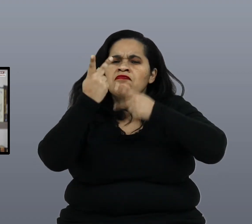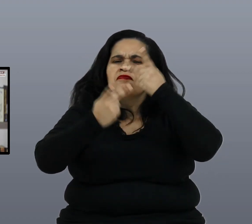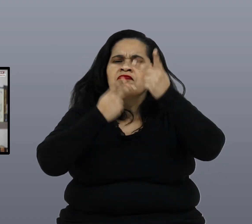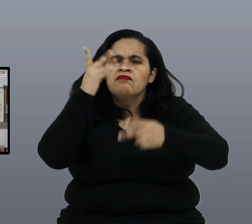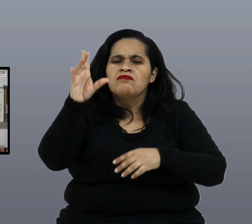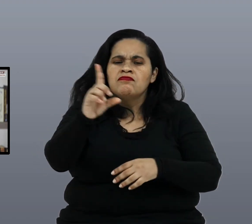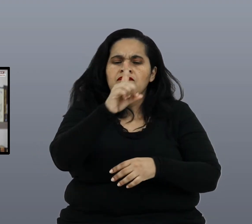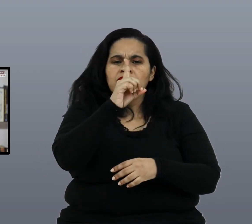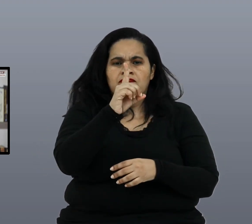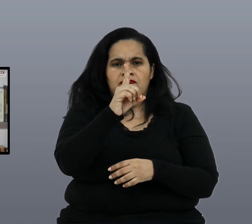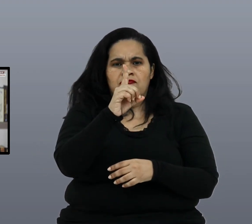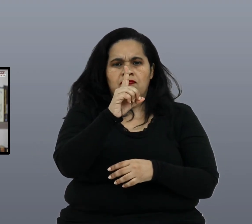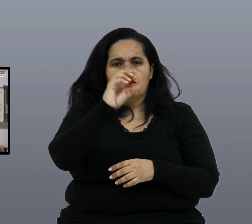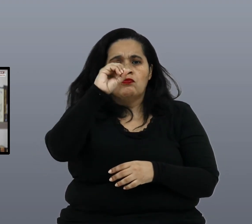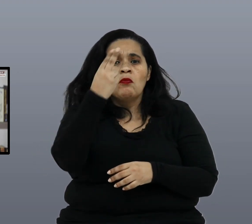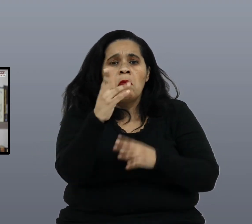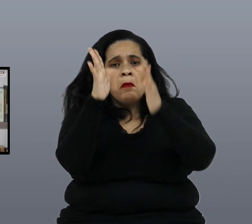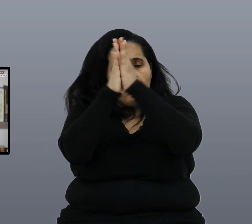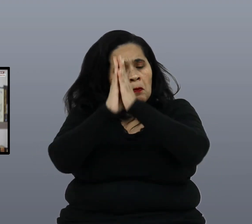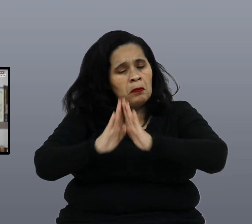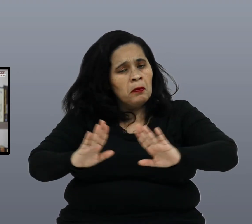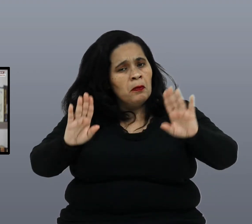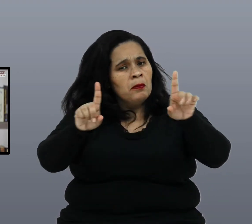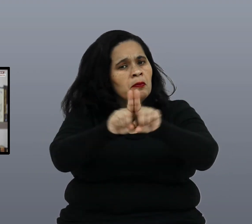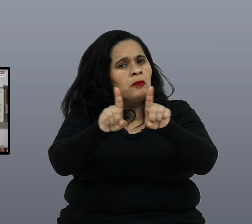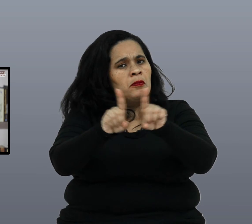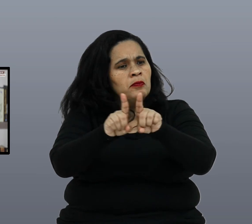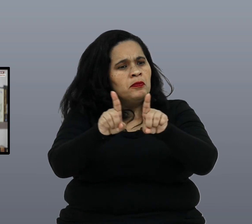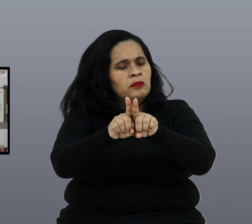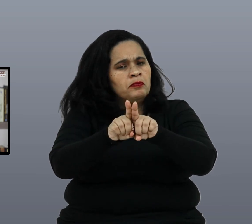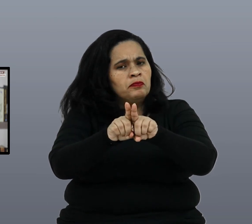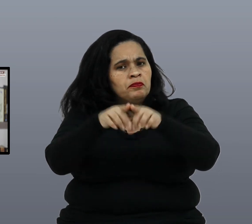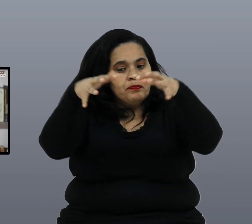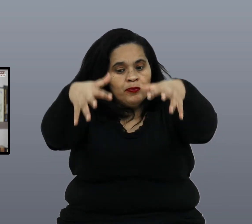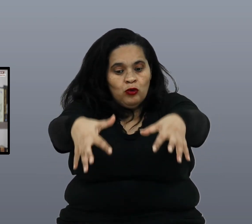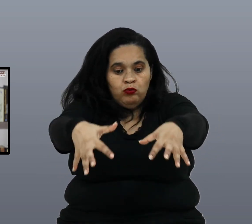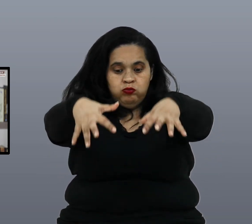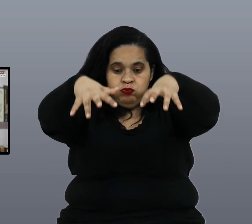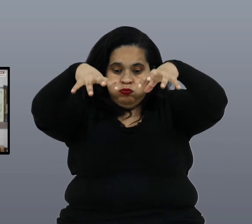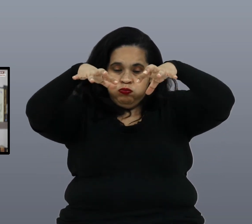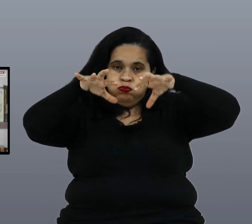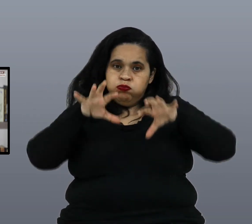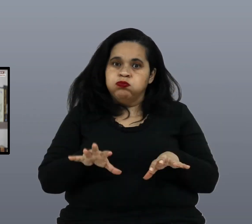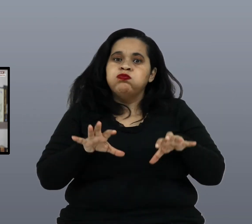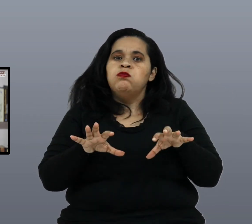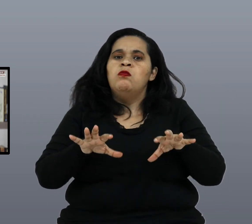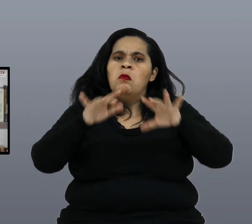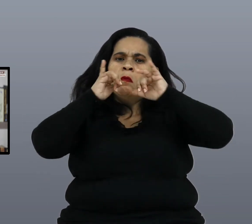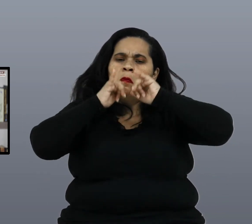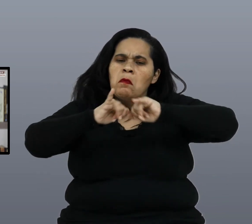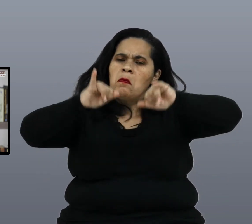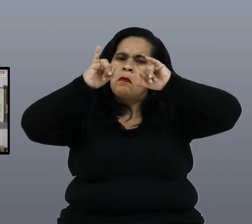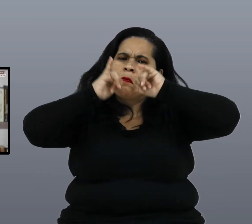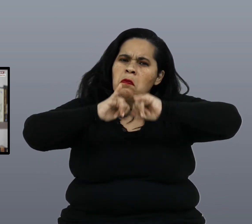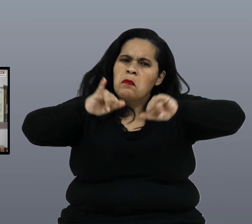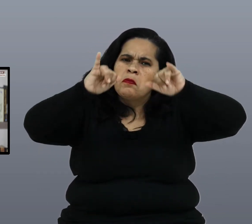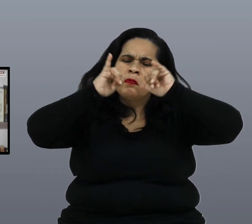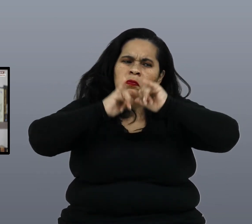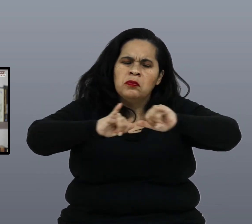de adoração, chegando até a sentar-se no santuário de Deus, proclamando